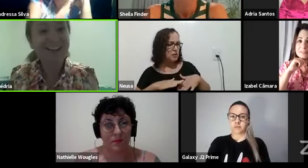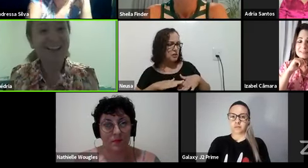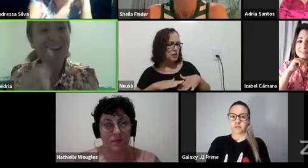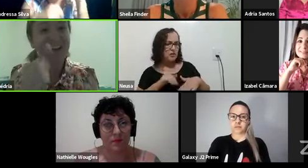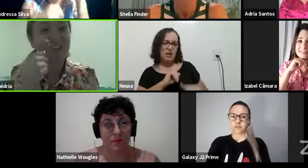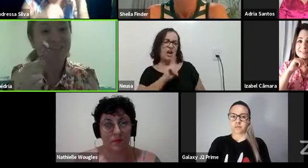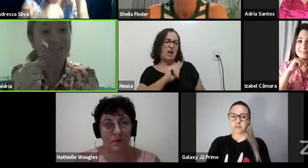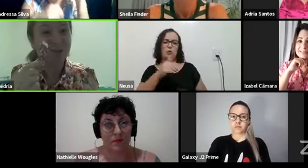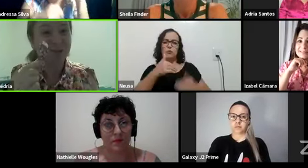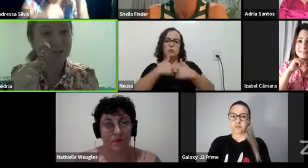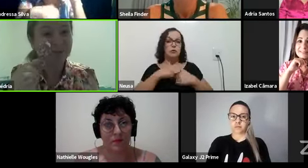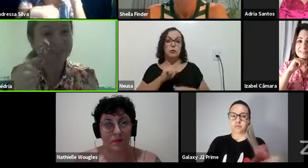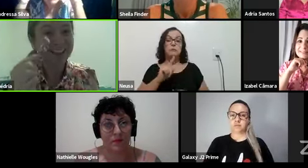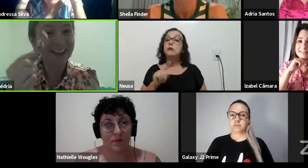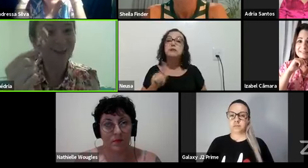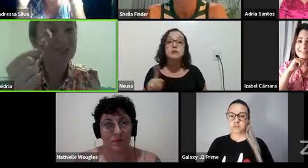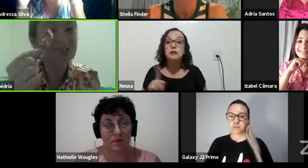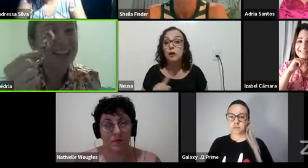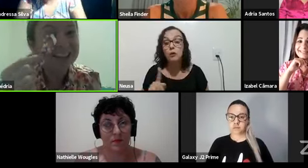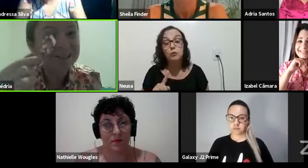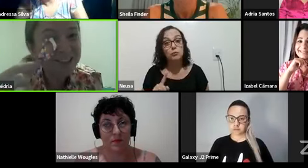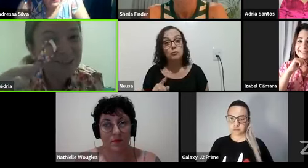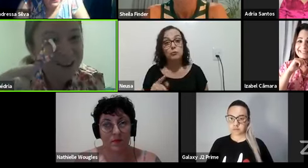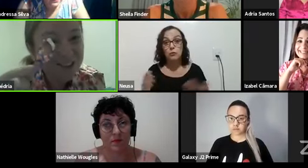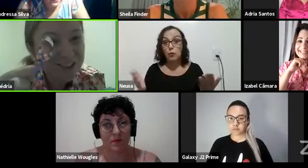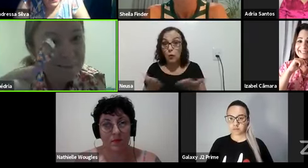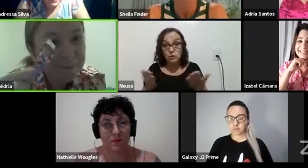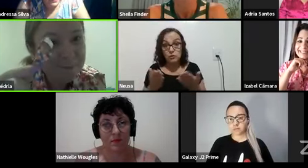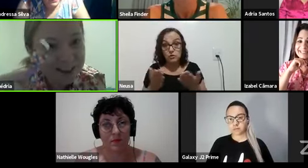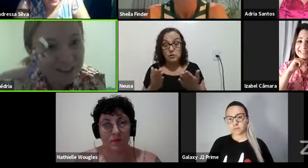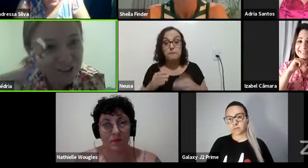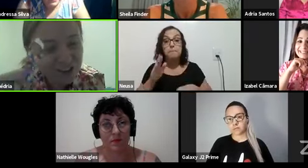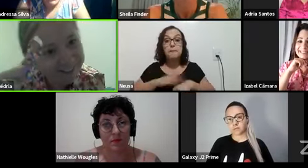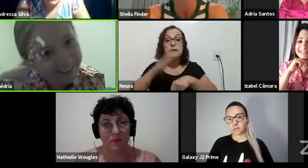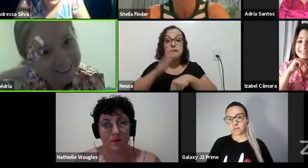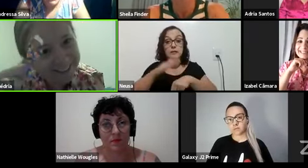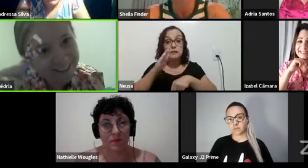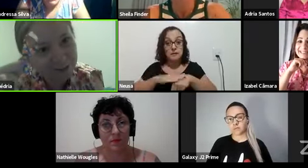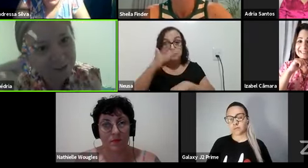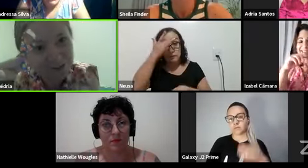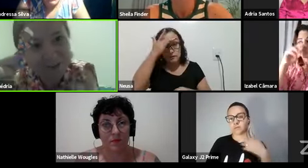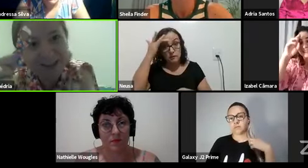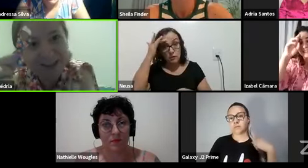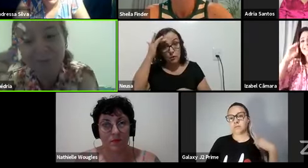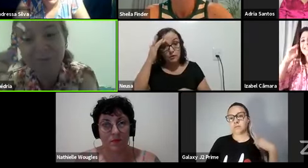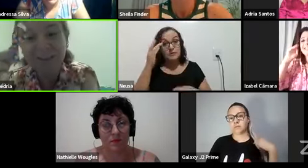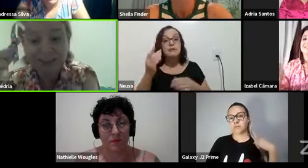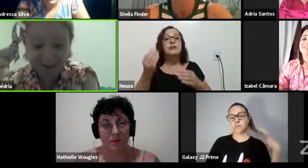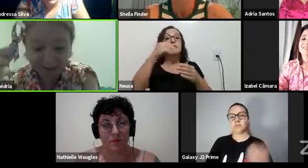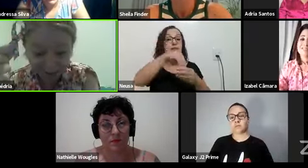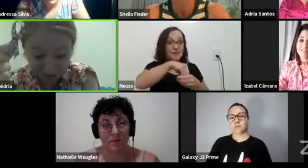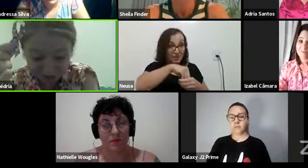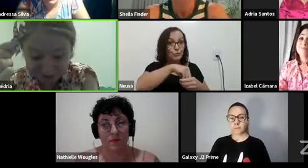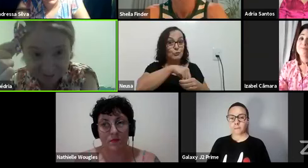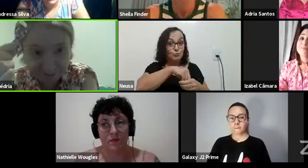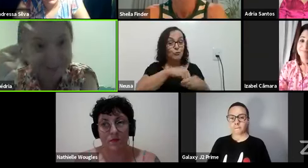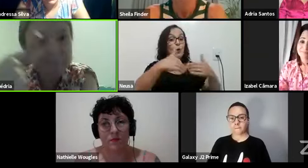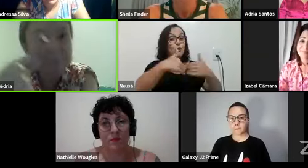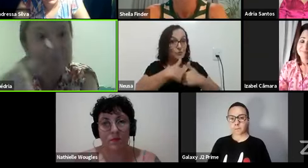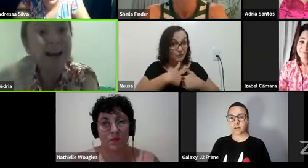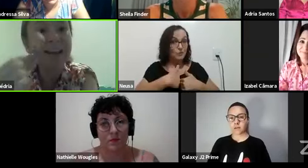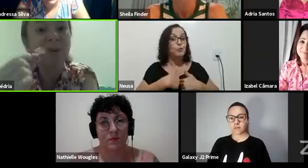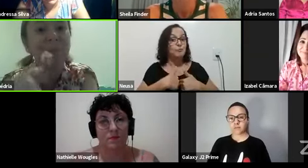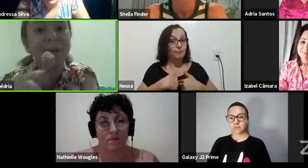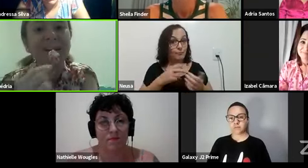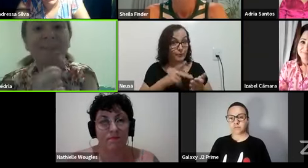finalizar, a gente mudou, né? Hoje, cada vez mais, cabe mais gente aqui dentro do espectro. É, eu acho que se